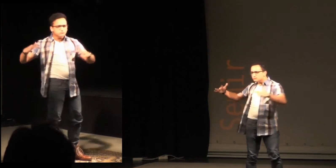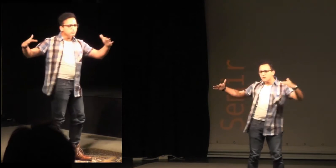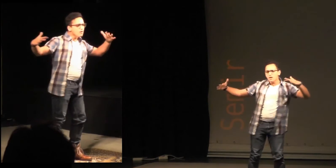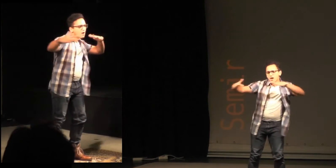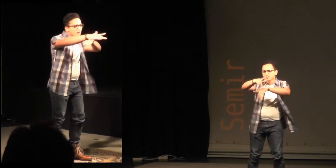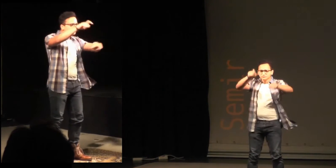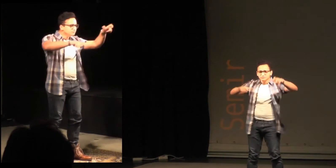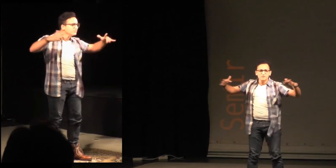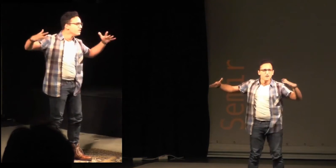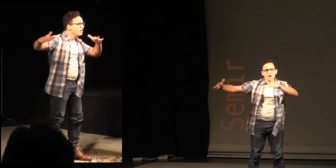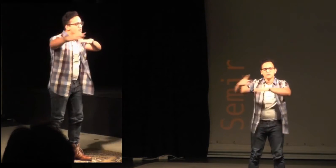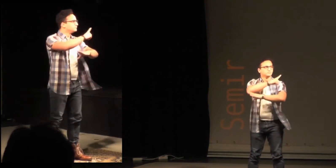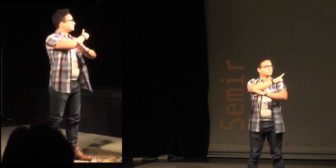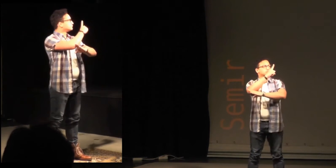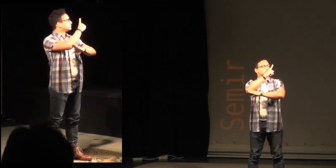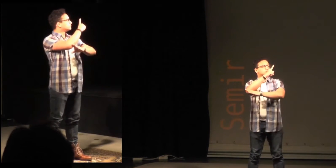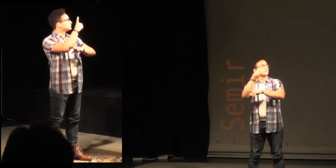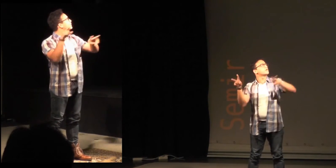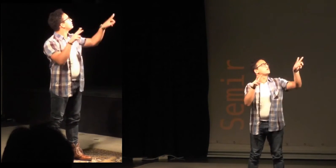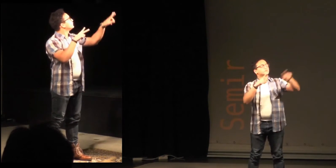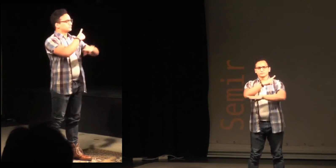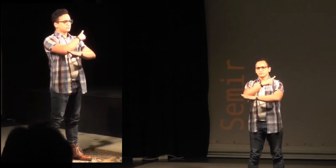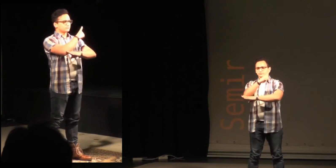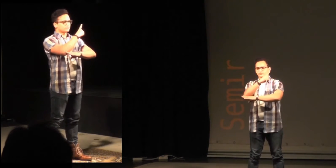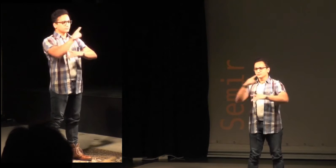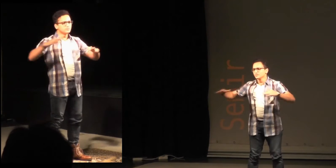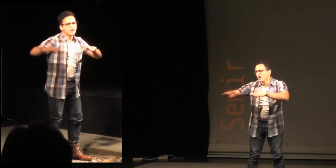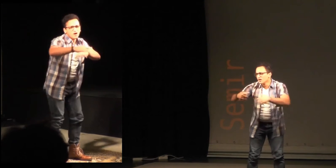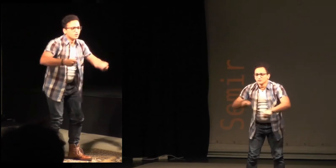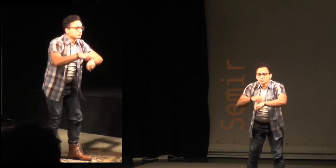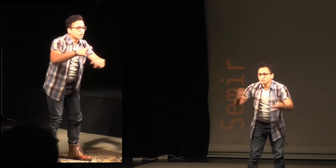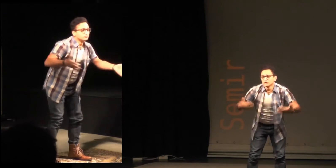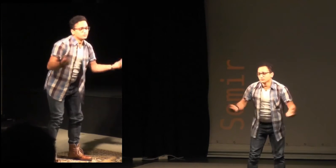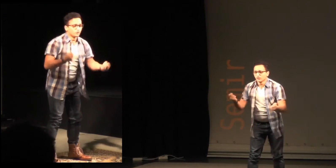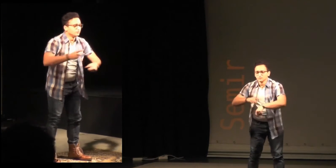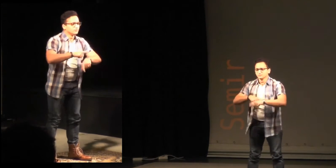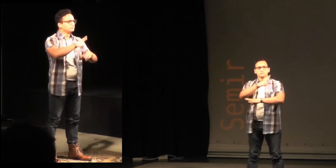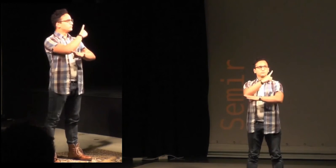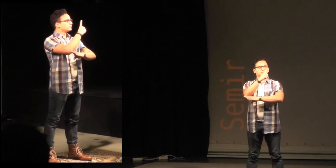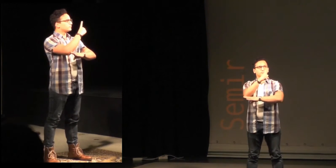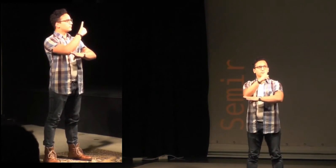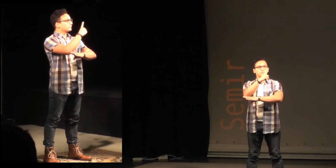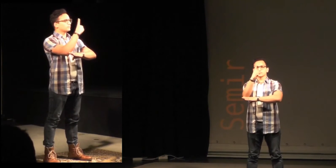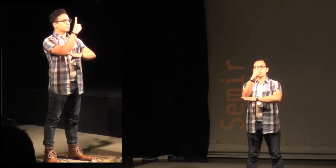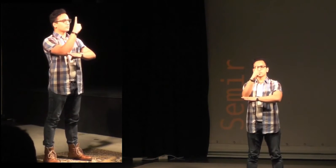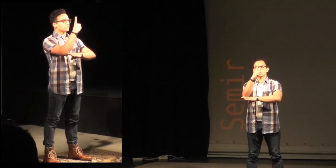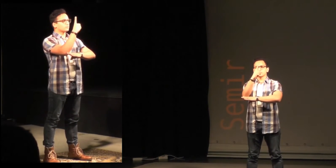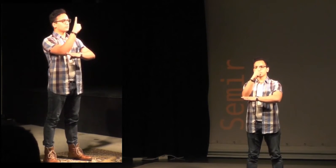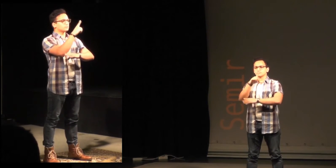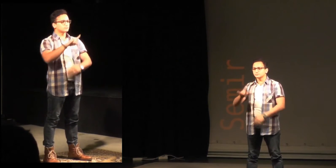Ich steige aus, sehe Leute, die total gestresst sind, immer auf die Uhr gucken, sich vergewissern, wie spät